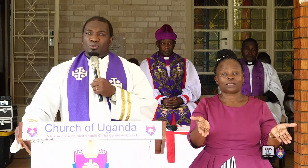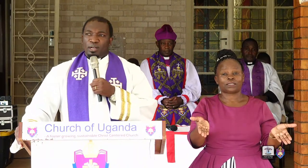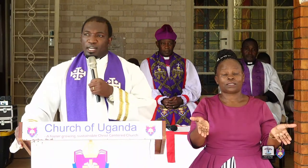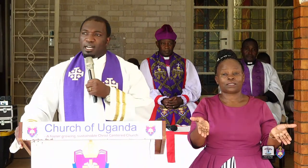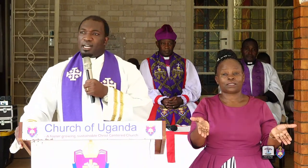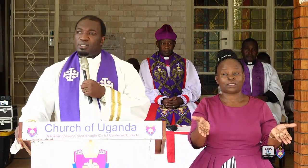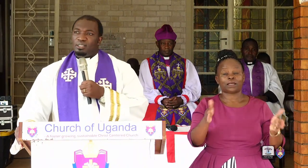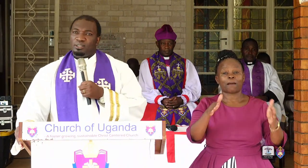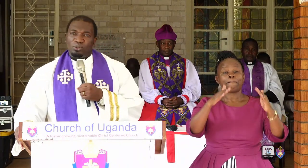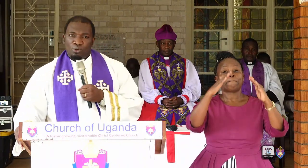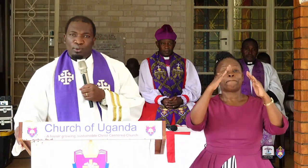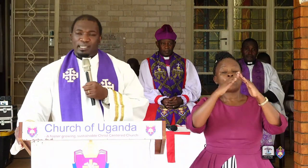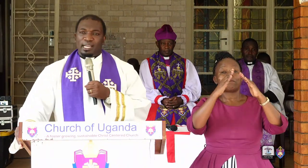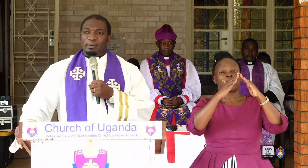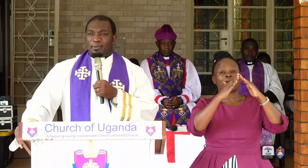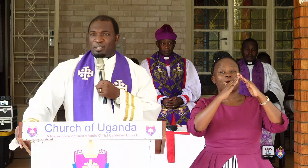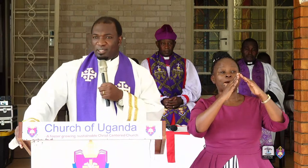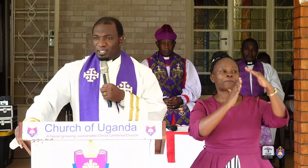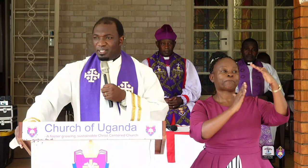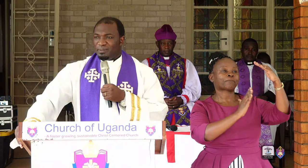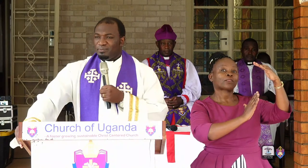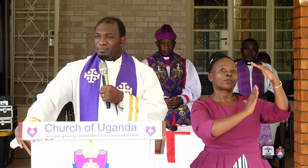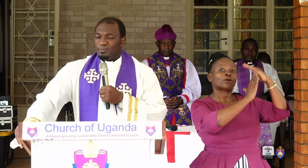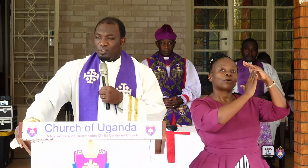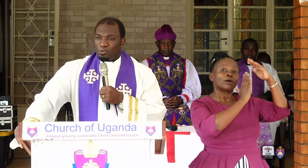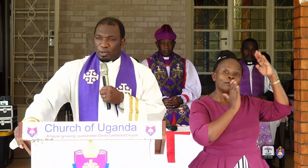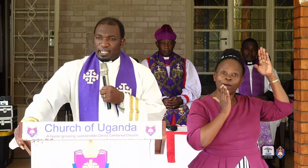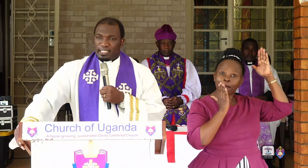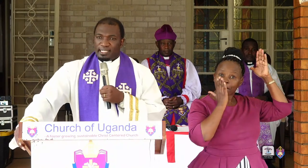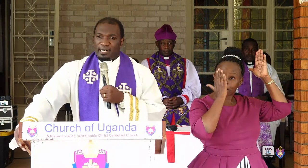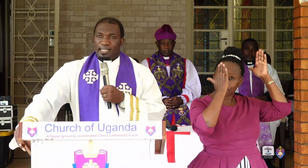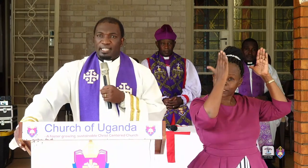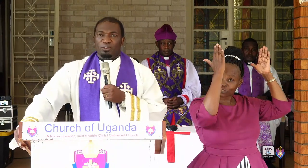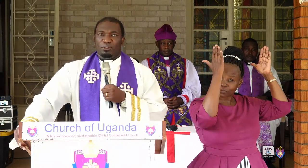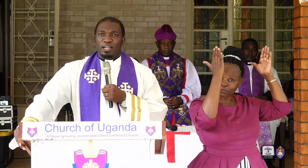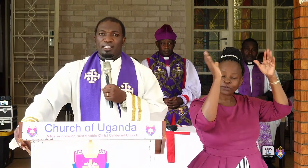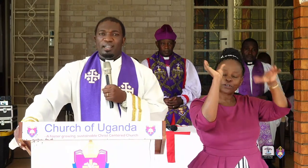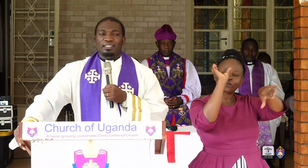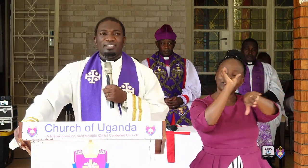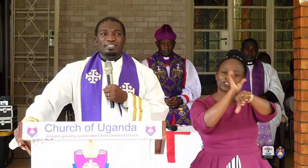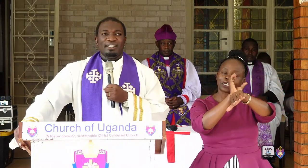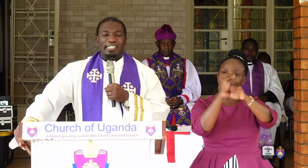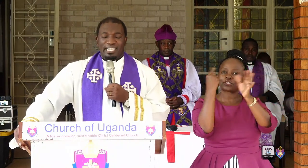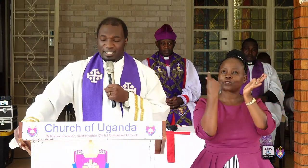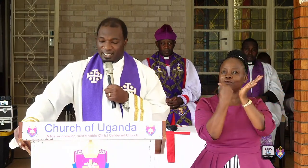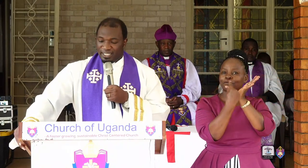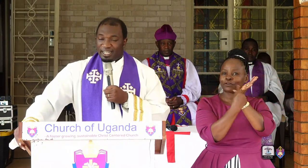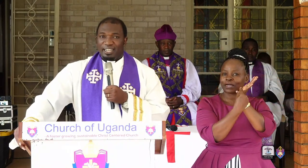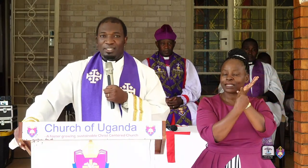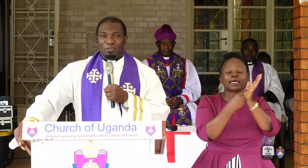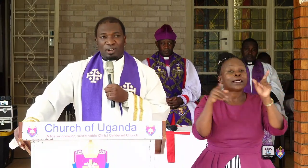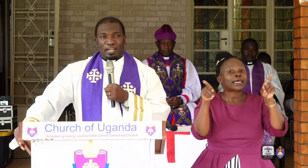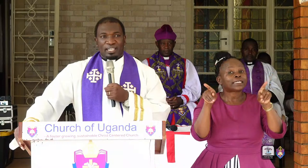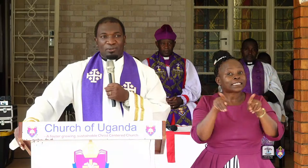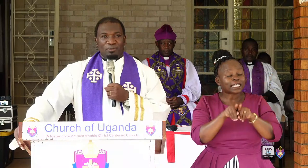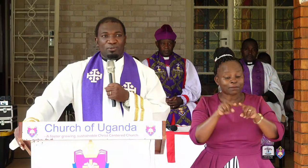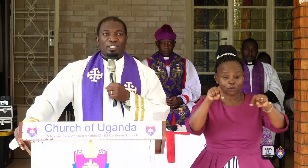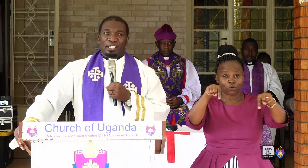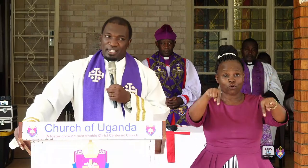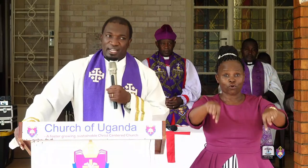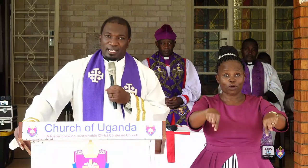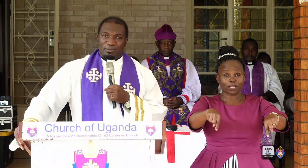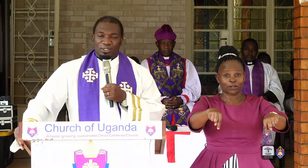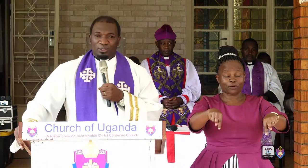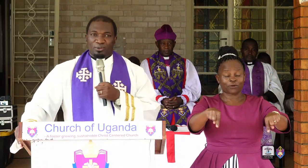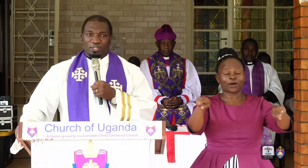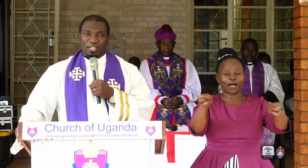mu maka g'obwa Ssaabalabirizi w'ekkanisa ya Uganda, ate nga olwaleero era